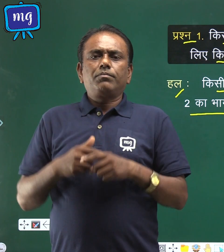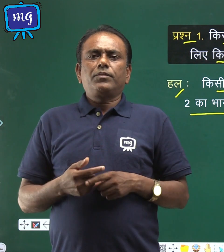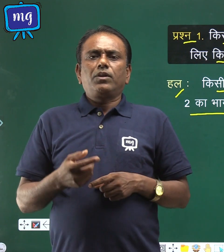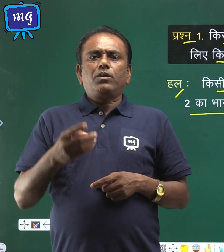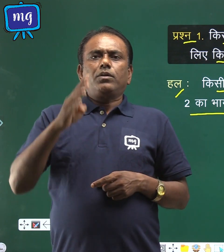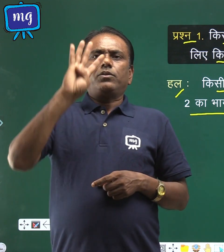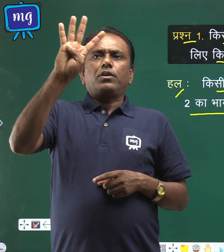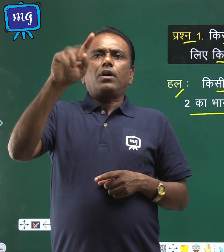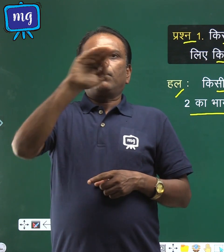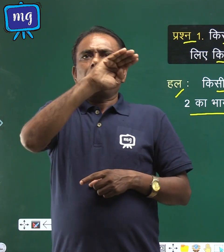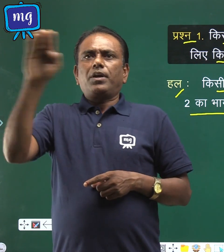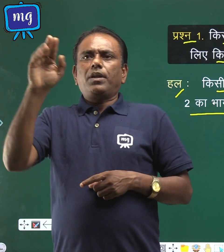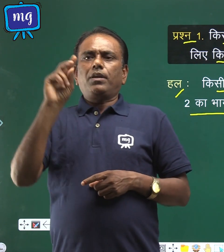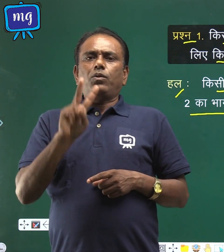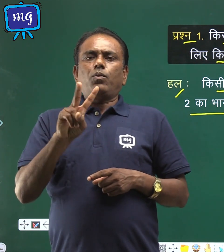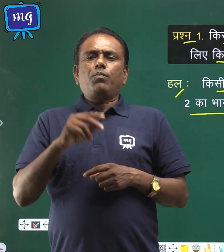4/2,